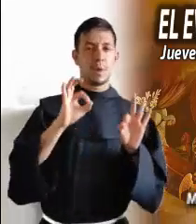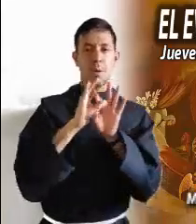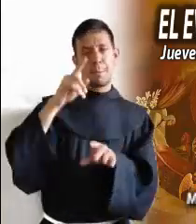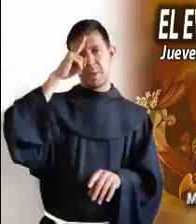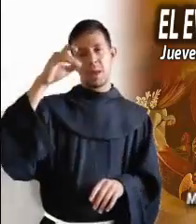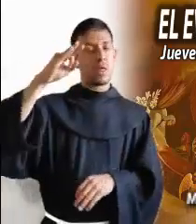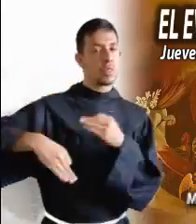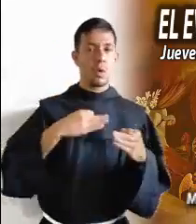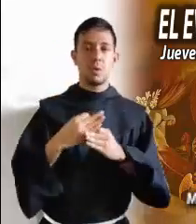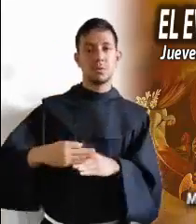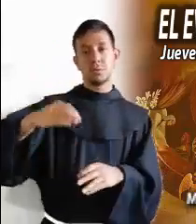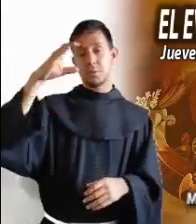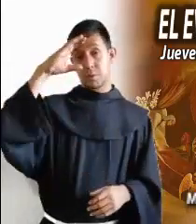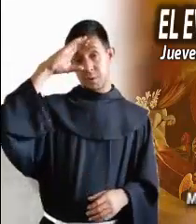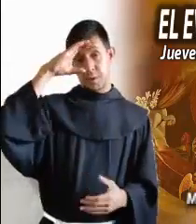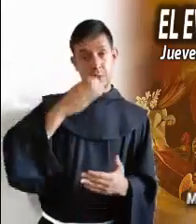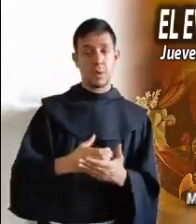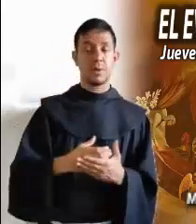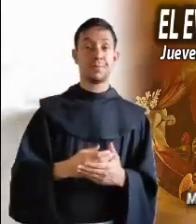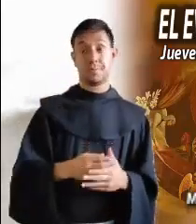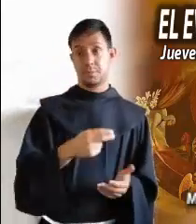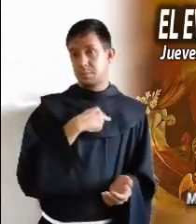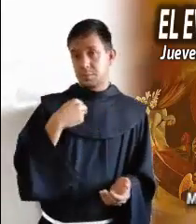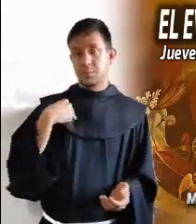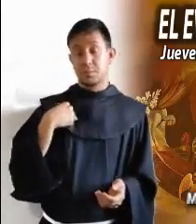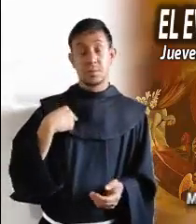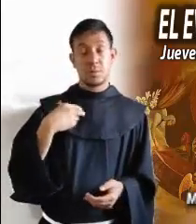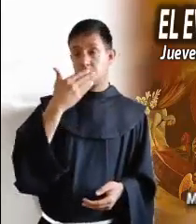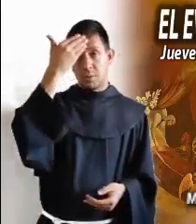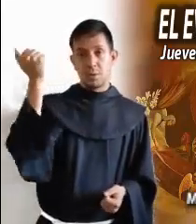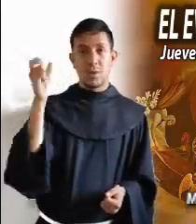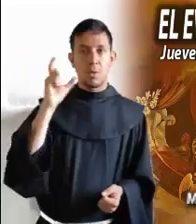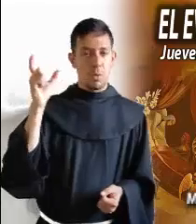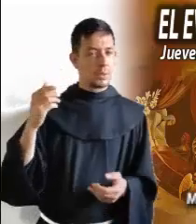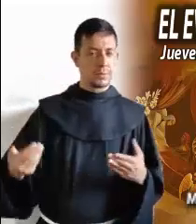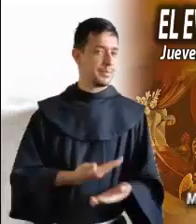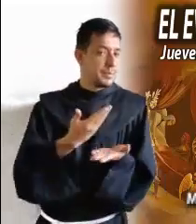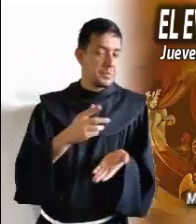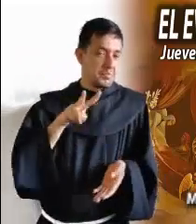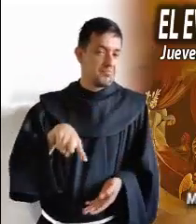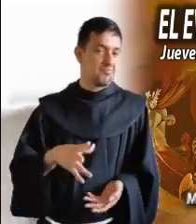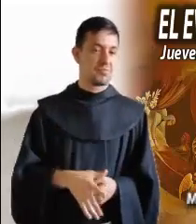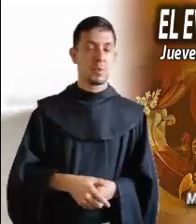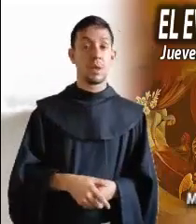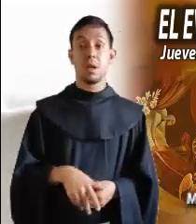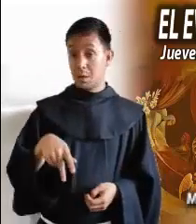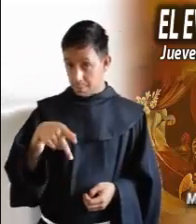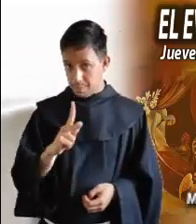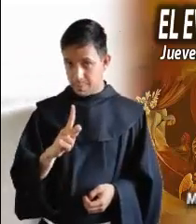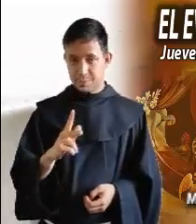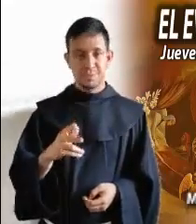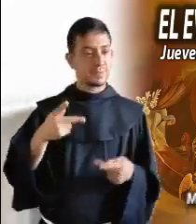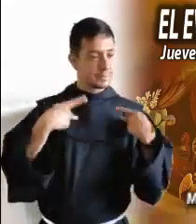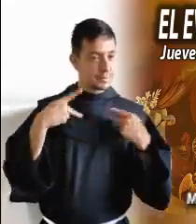de la Virgen María. No es que sepamos con certeza cuándo nació la Virgen María, pero